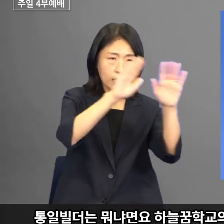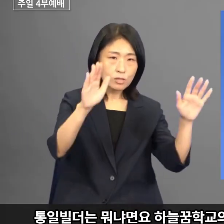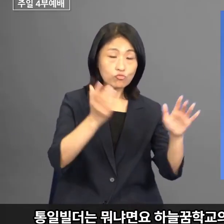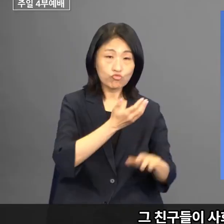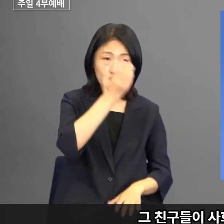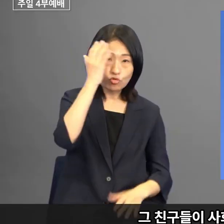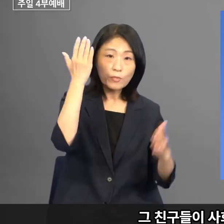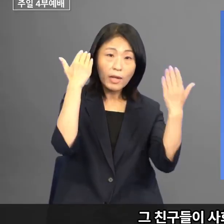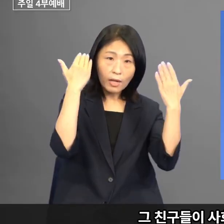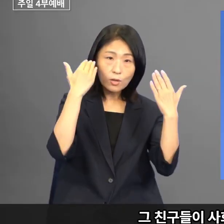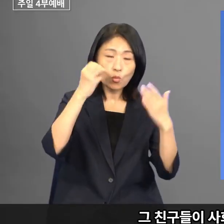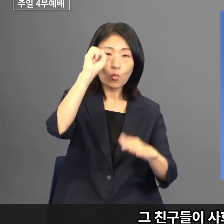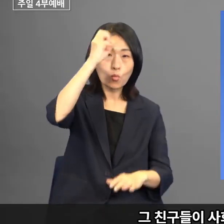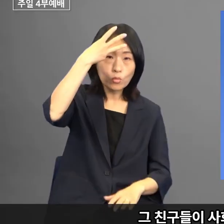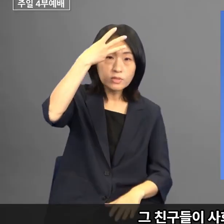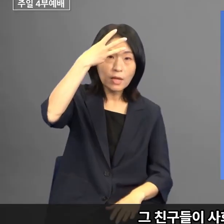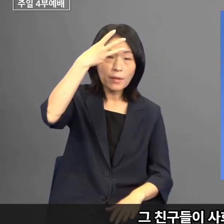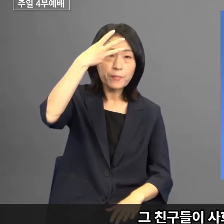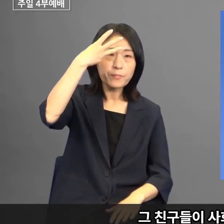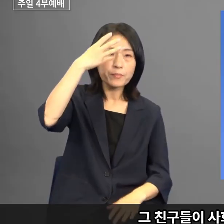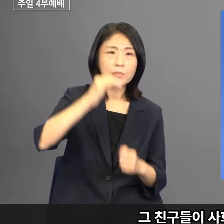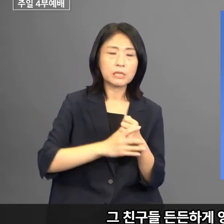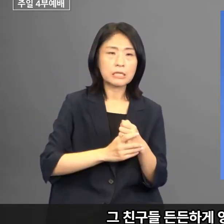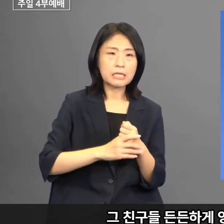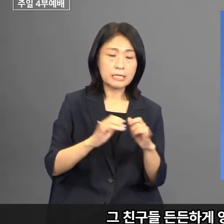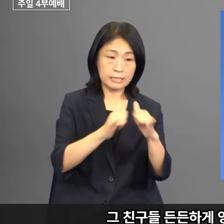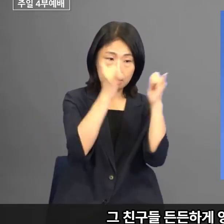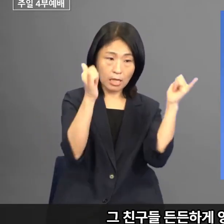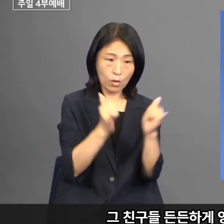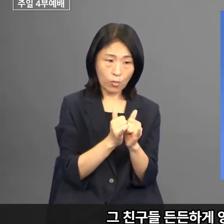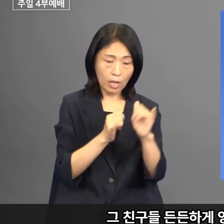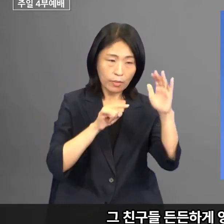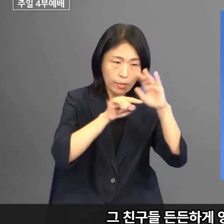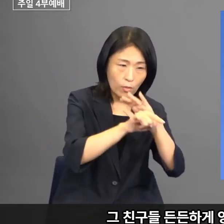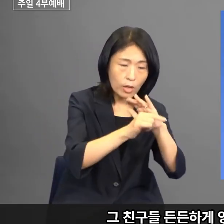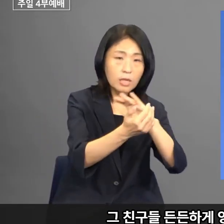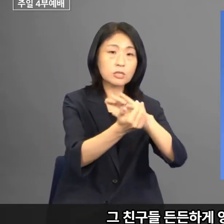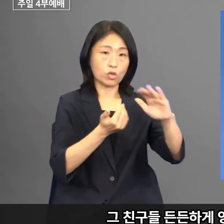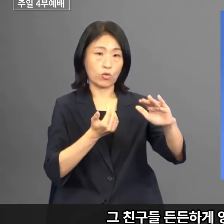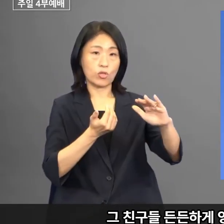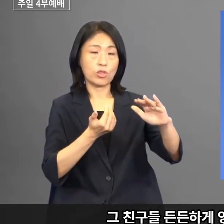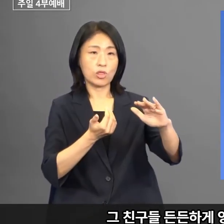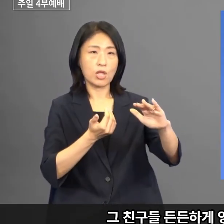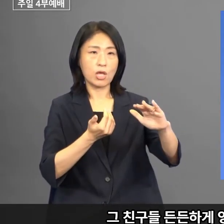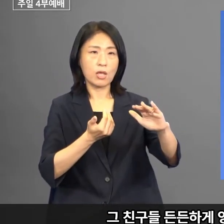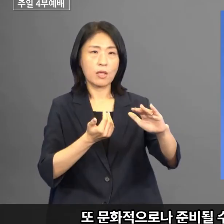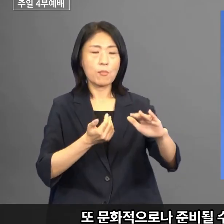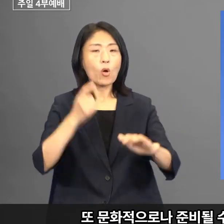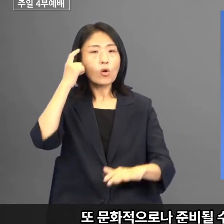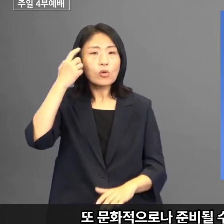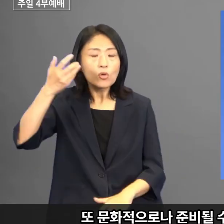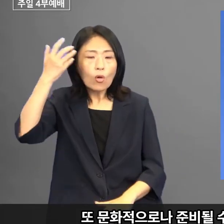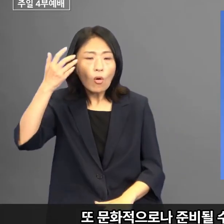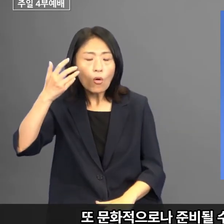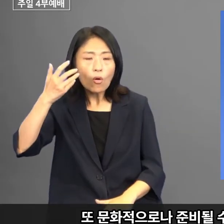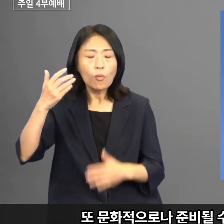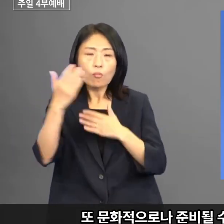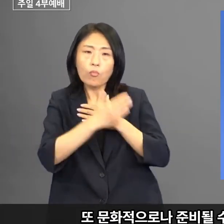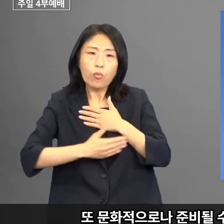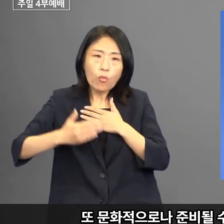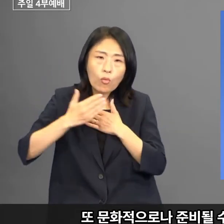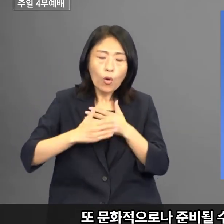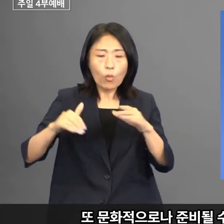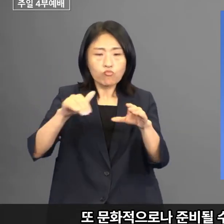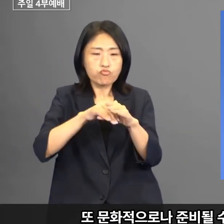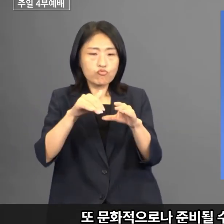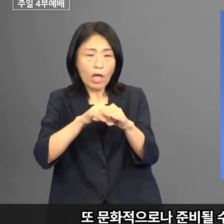있는데 그 친구들이 사회에 나가기 이전에 그 친구들 든든하게 영적으로나 정서적으로나 또 문화적으로나 준비될